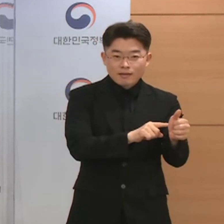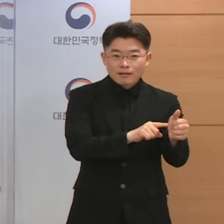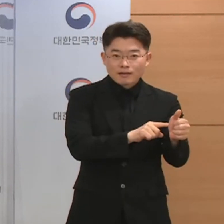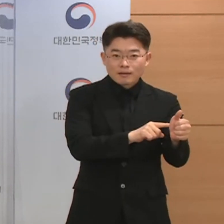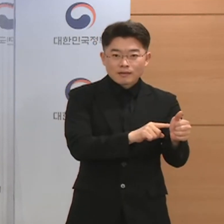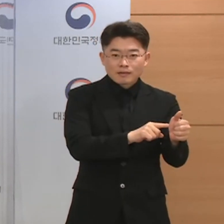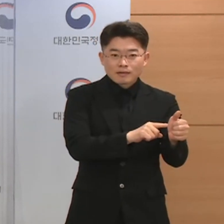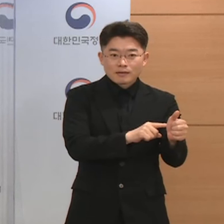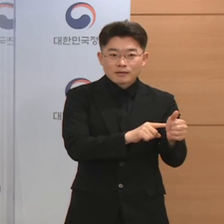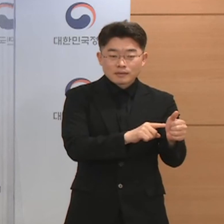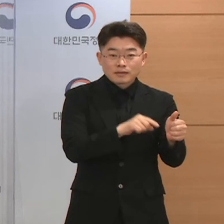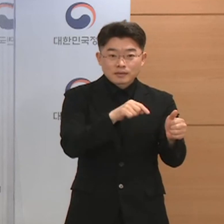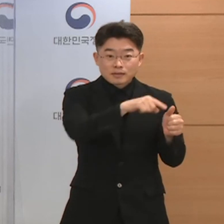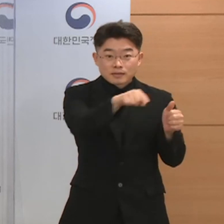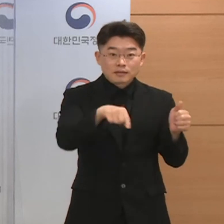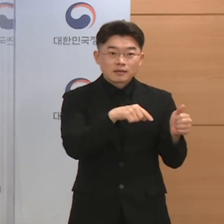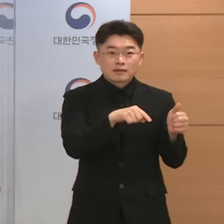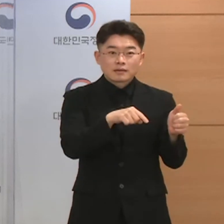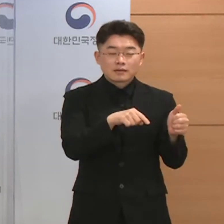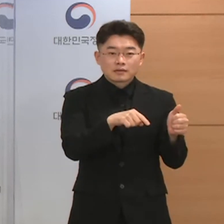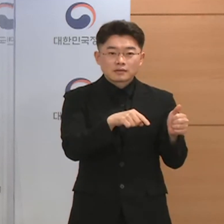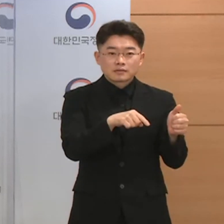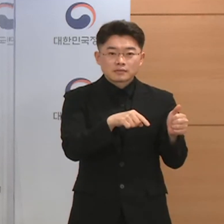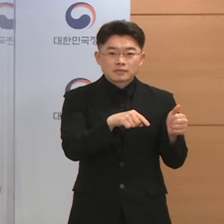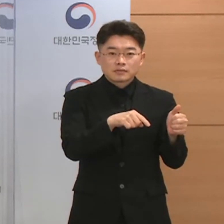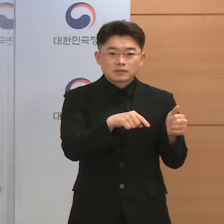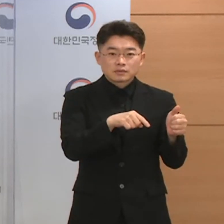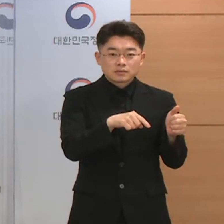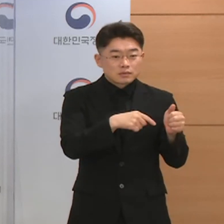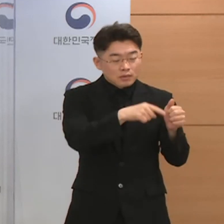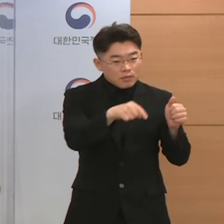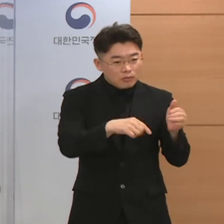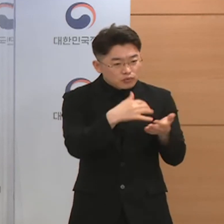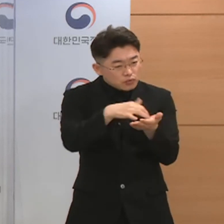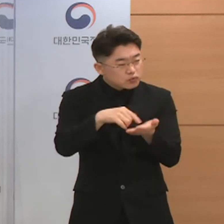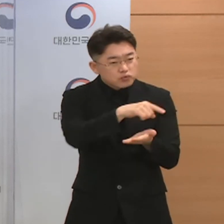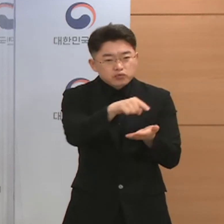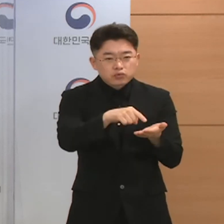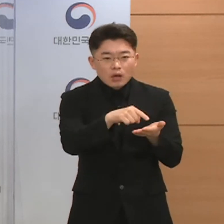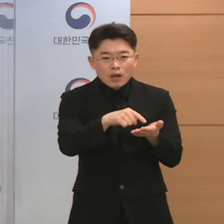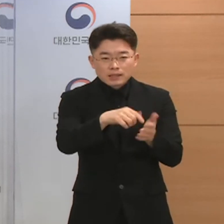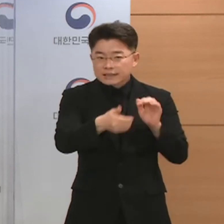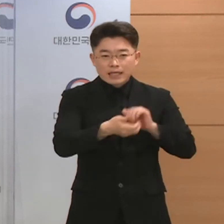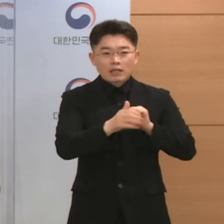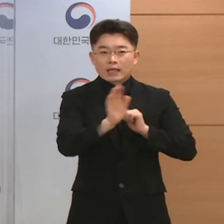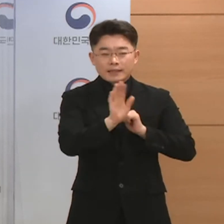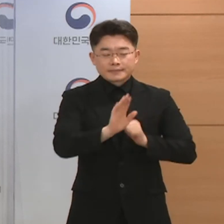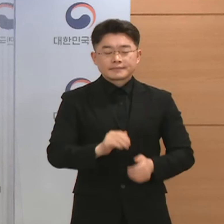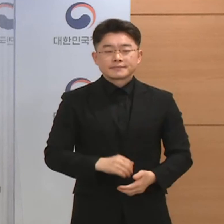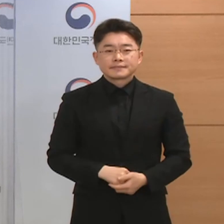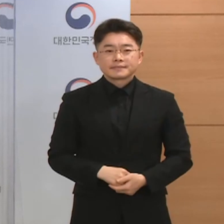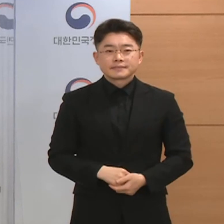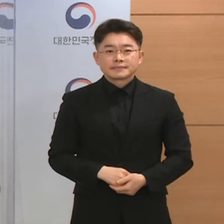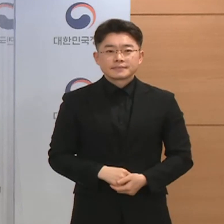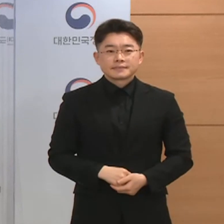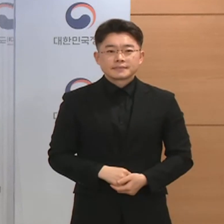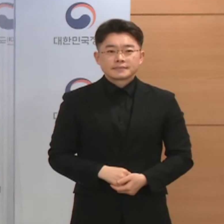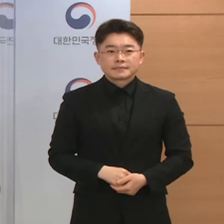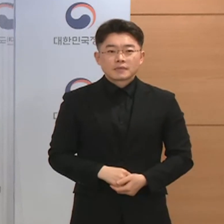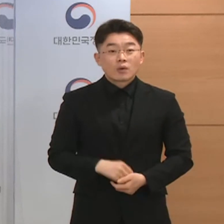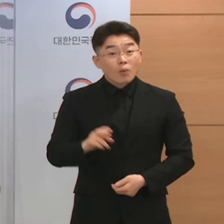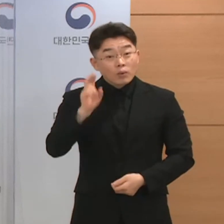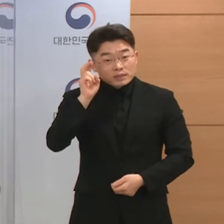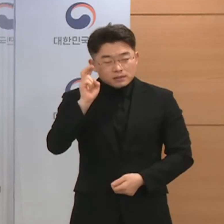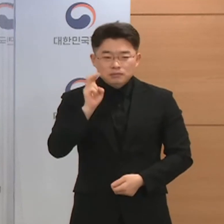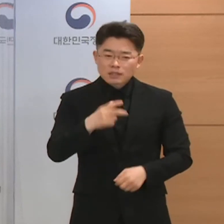1차 접종자들은 인원을 세는 데 있어서 같이 세지 않습니다. 따라서 질문하신 부분들은 만약에 가족